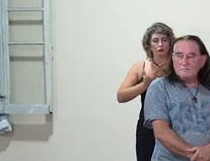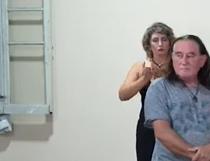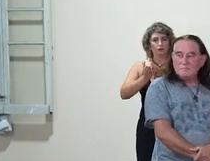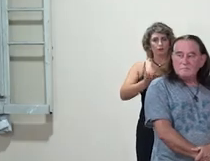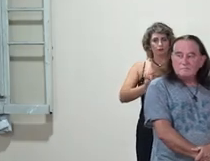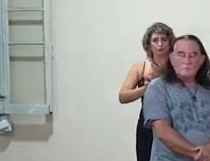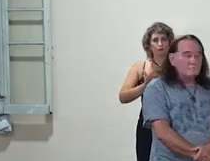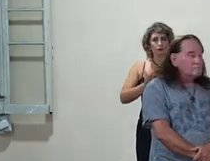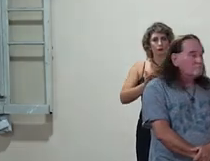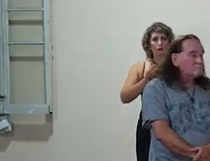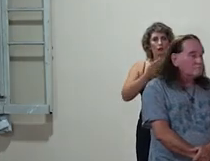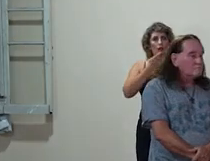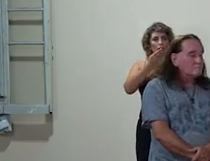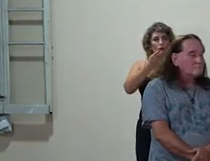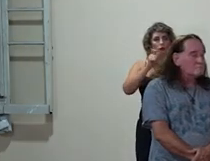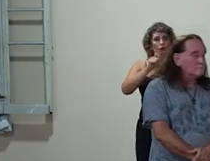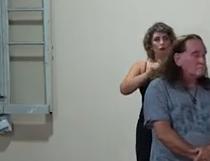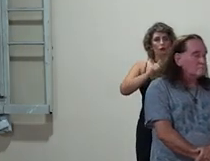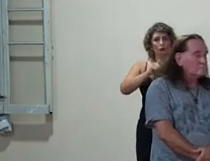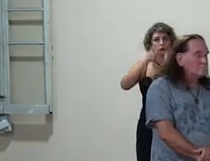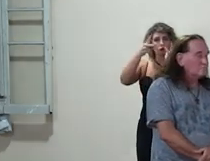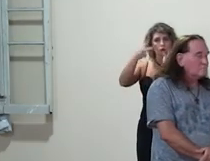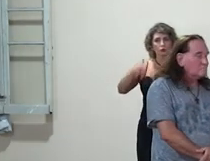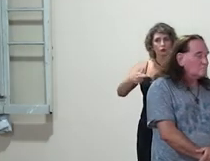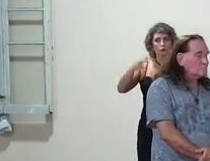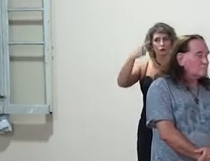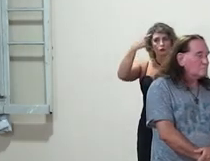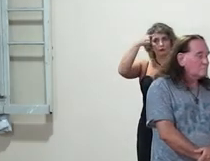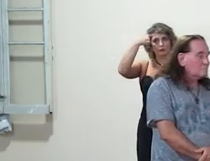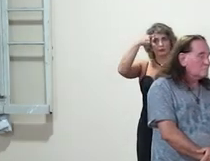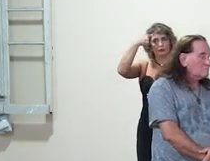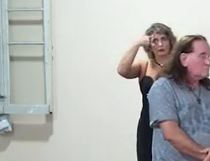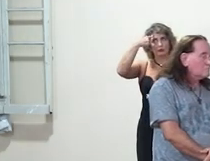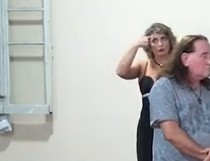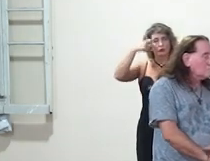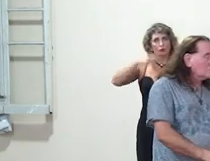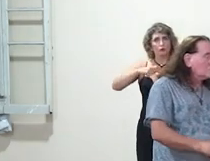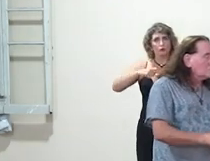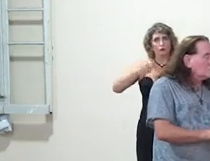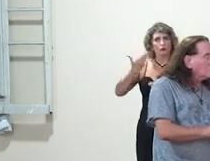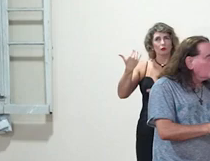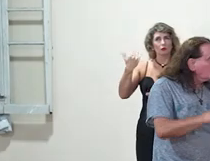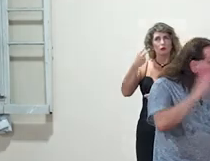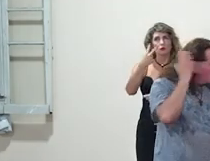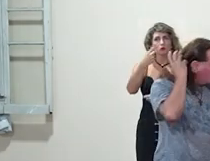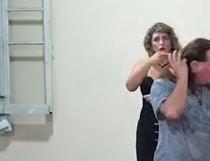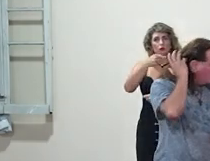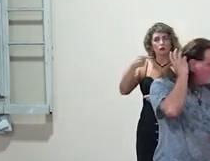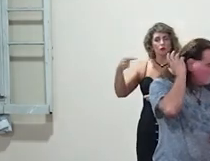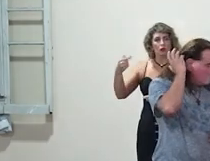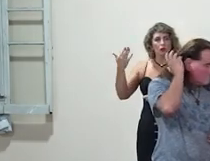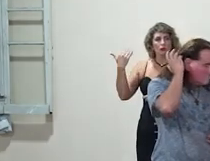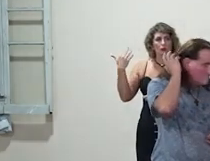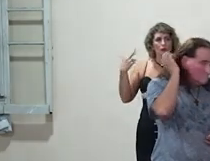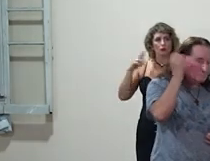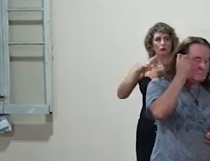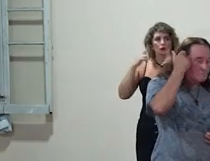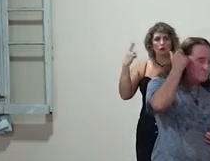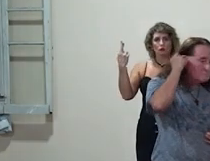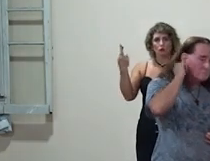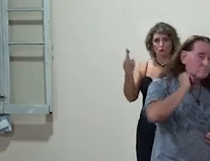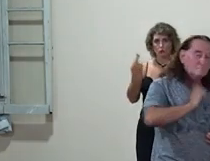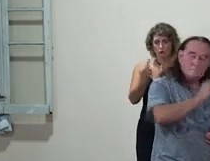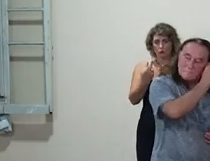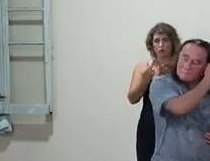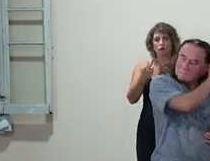E aí eu faço o mesmo raciocínio que eu fiz há umas duas semanas atrás na reunião sobre o Parque do